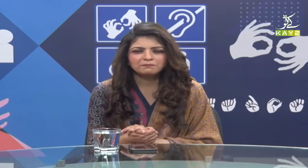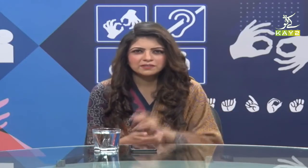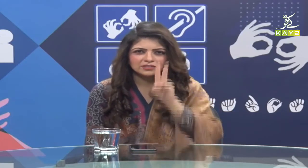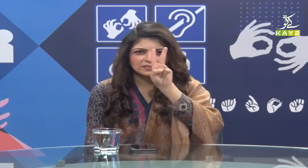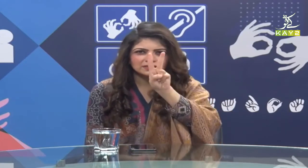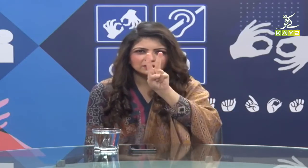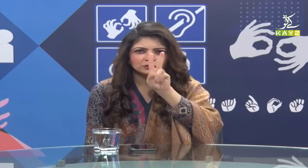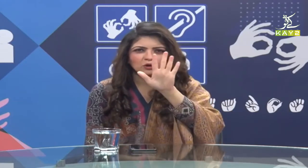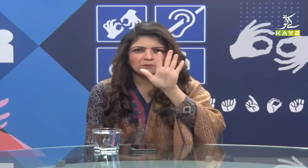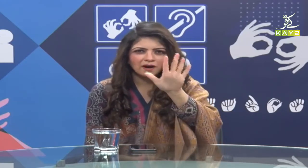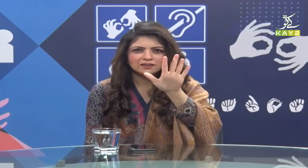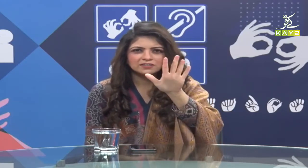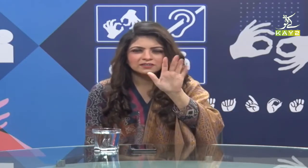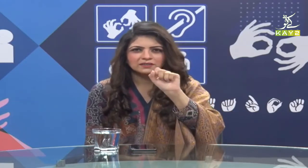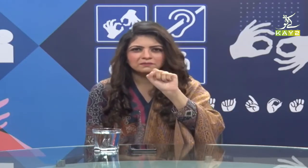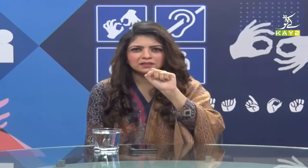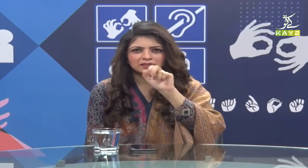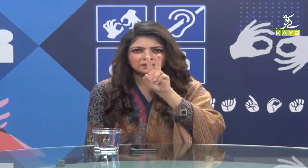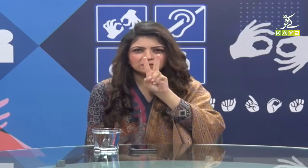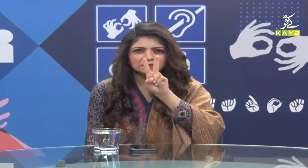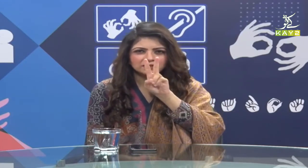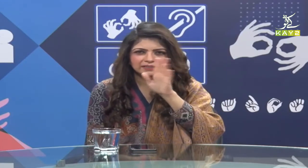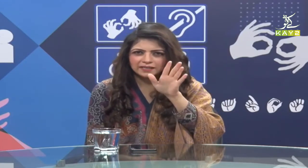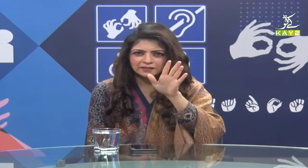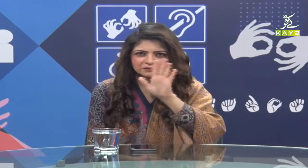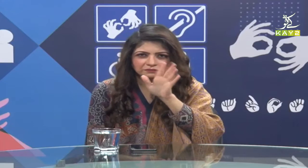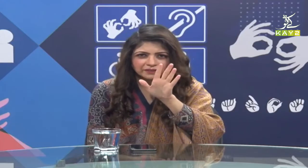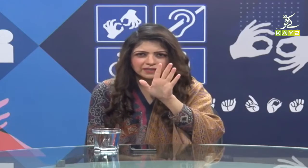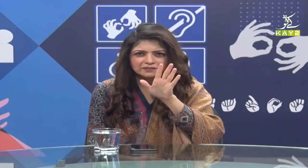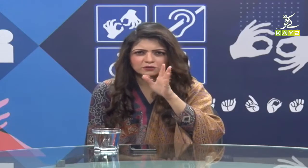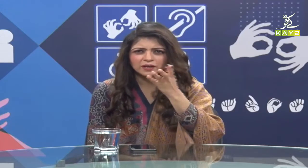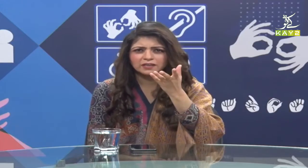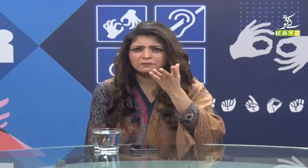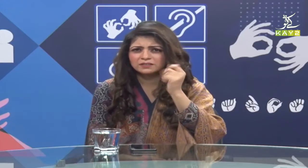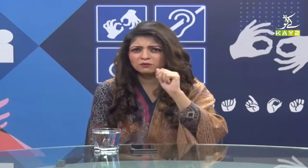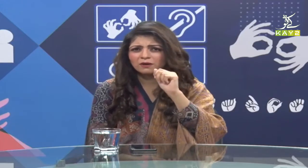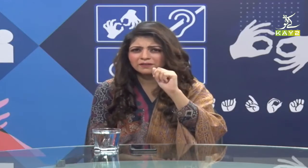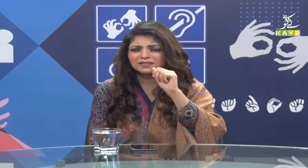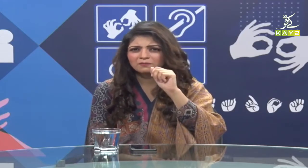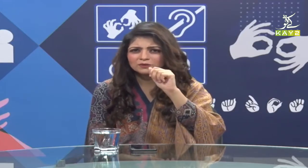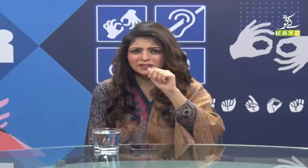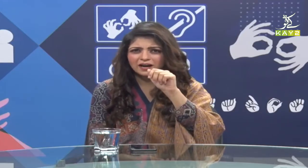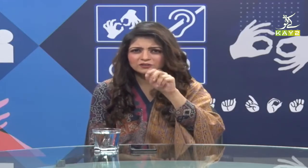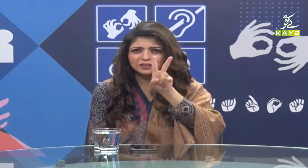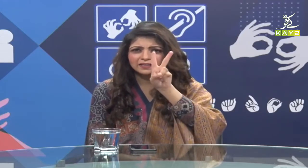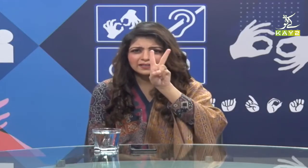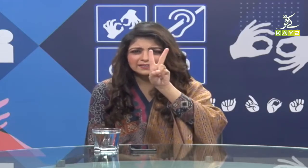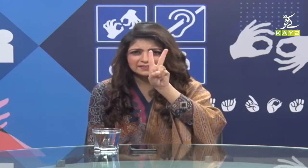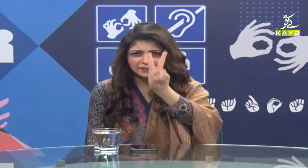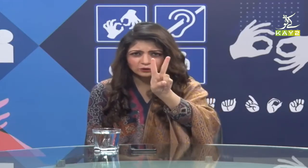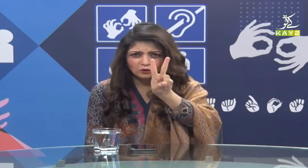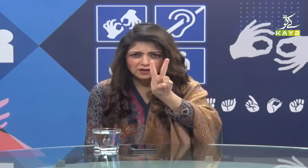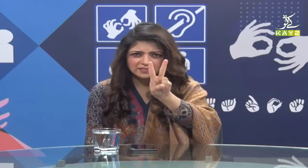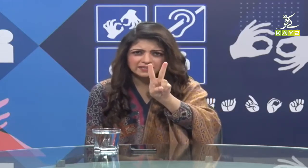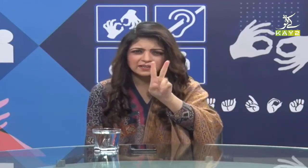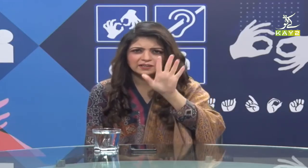और 25/2/5 ये फिगर्स जो हैं, नंबर्स, वो हम वैसे आपको सिखा चुके हैं, जैसे